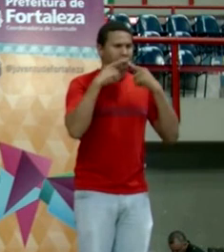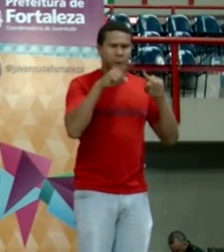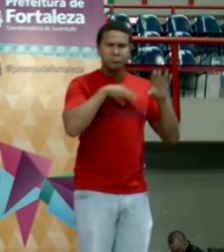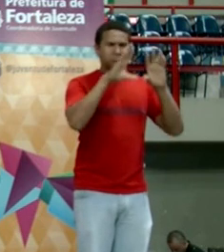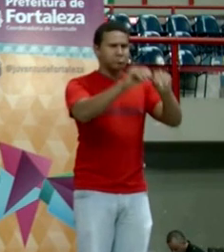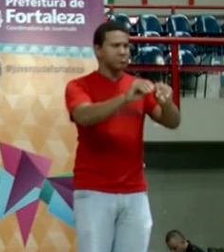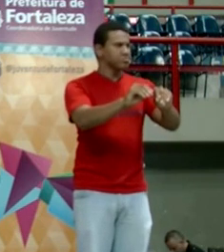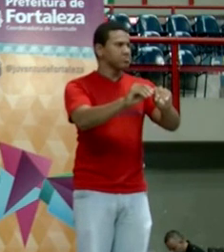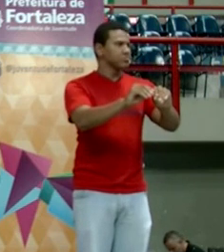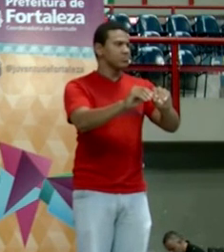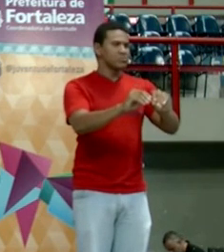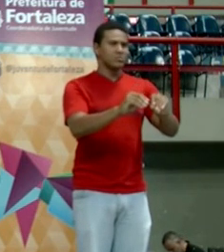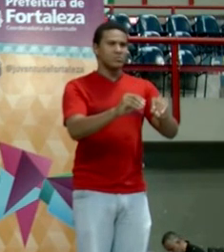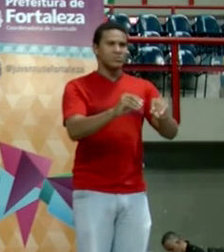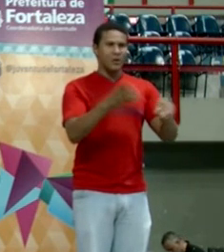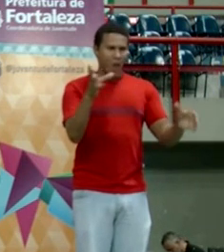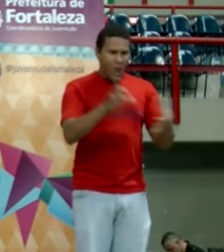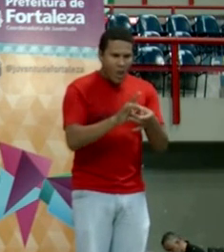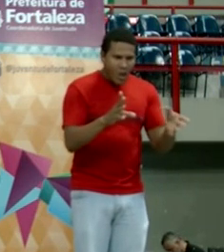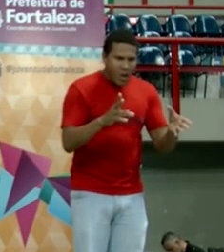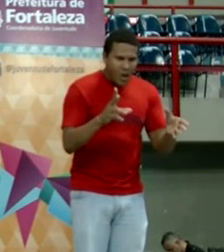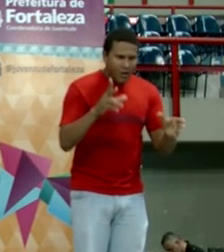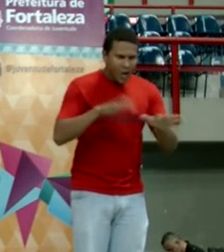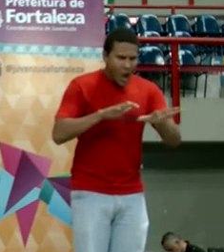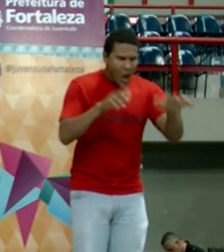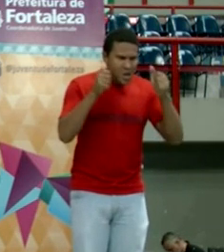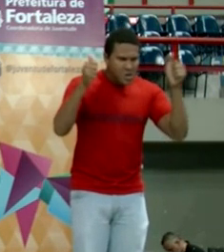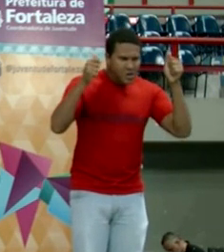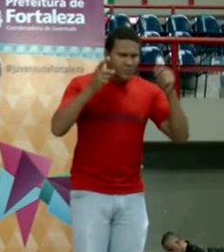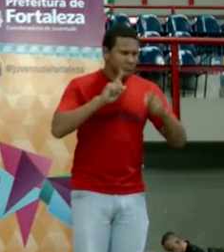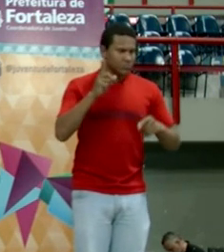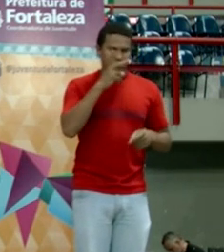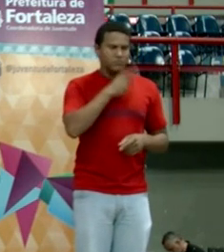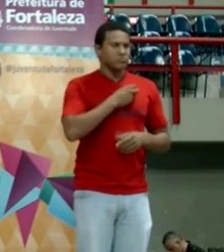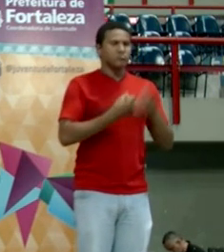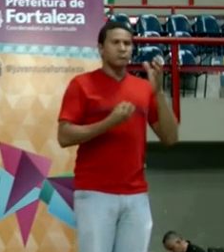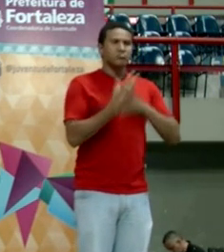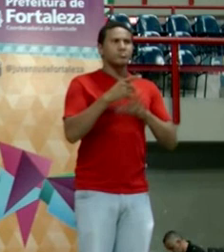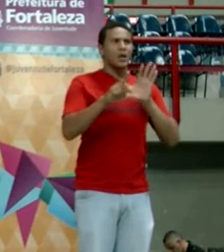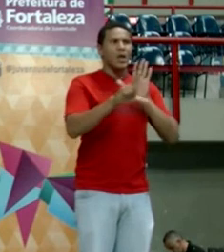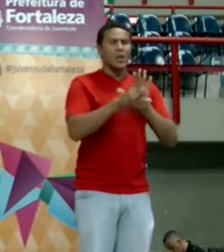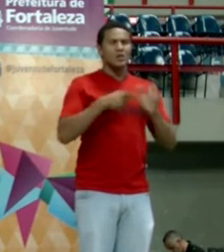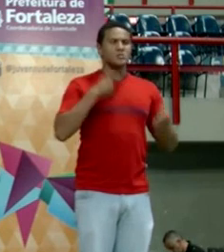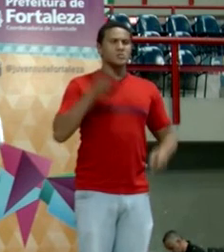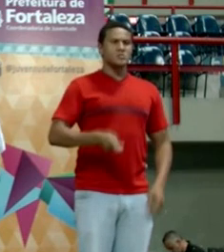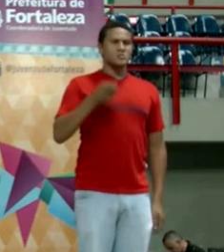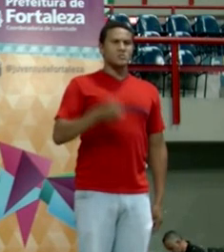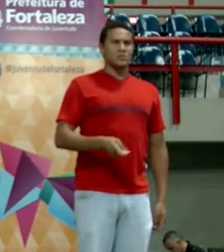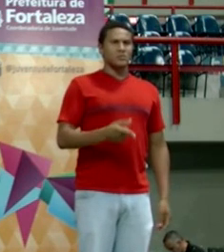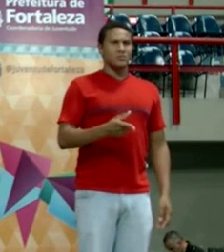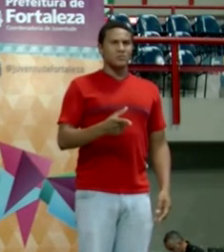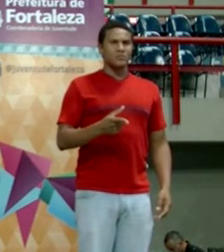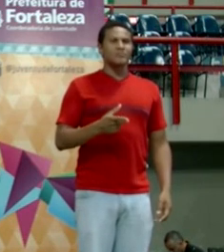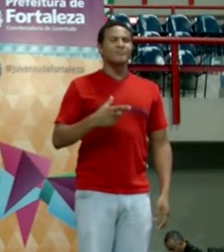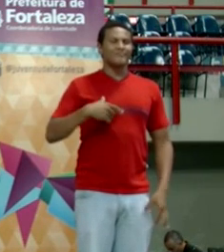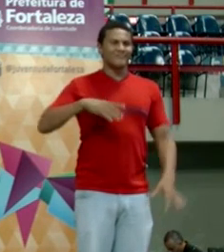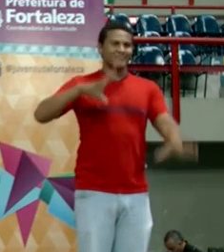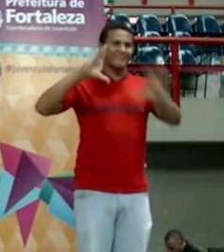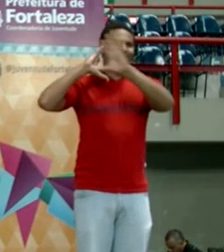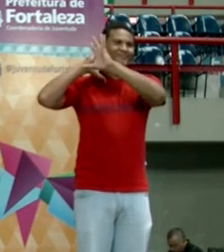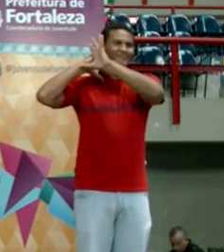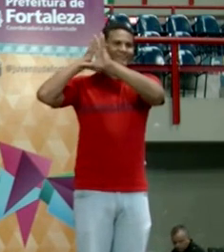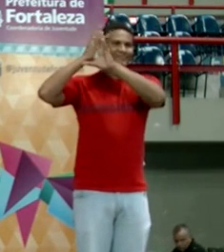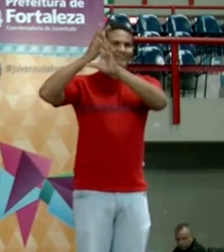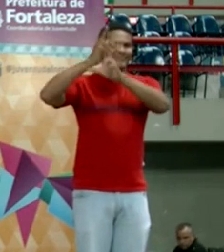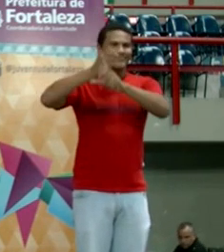censuro. Não deixo você fazer manifestações. Crio leis autoritárias. Isso aconteceu quando? Em toda a história